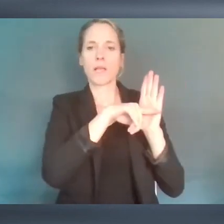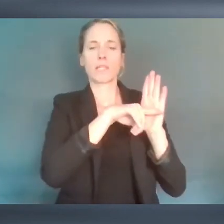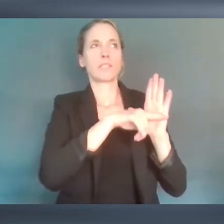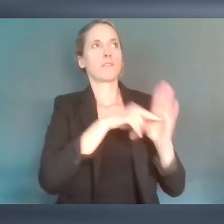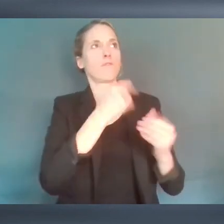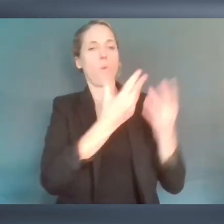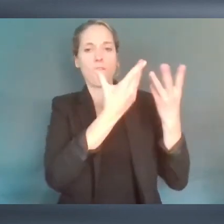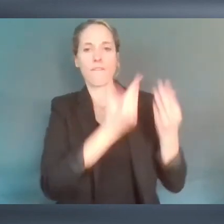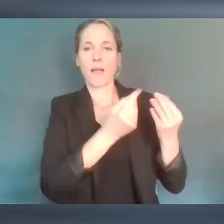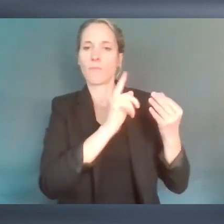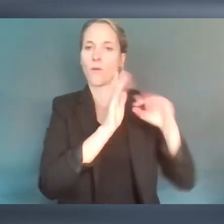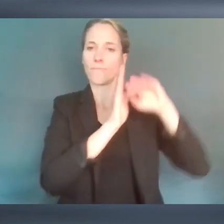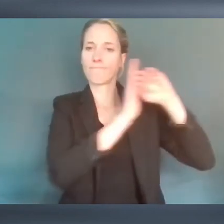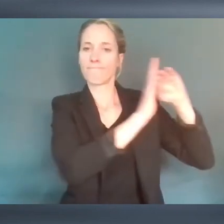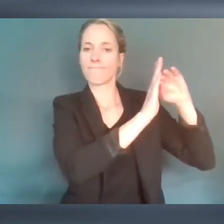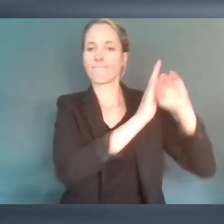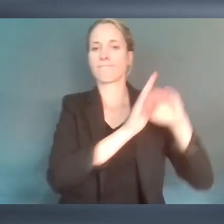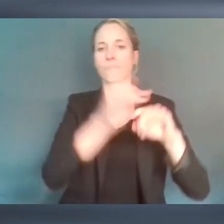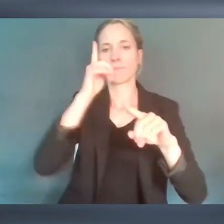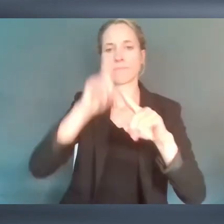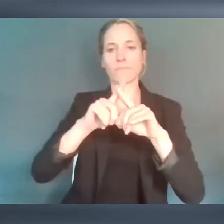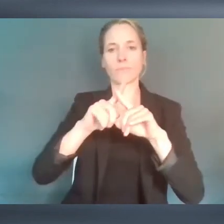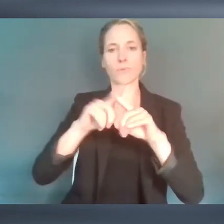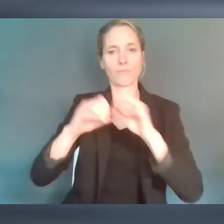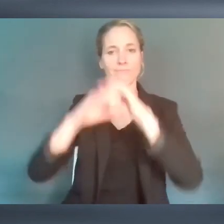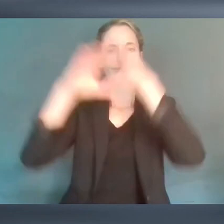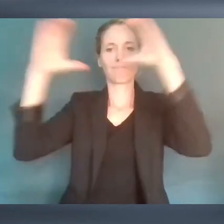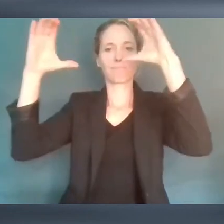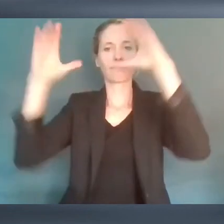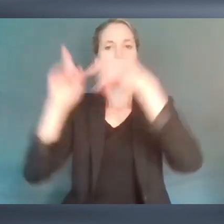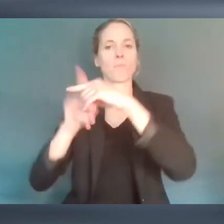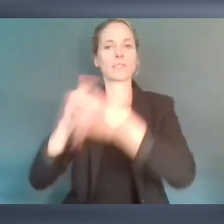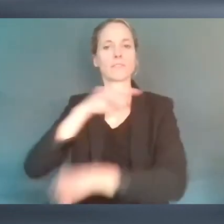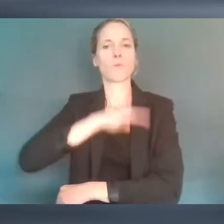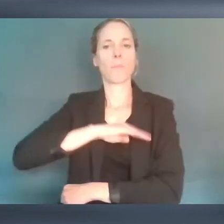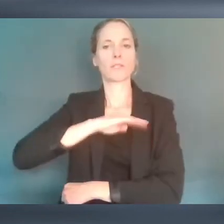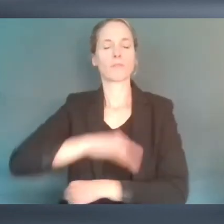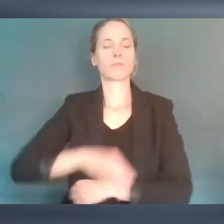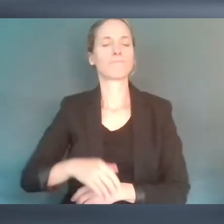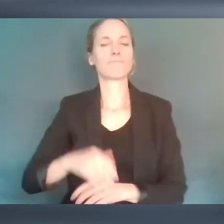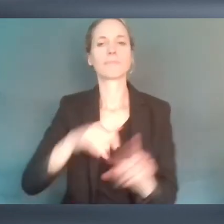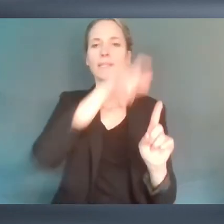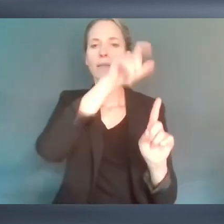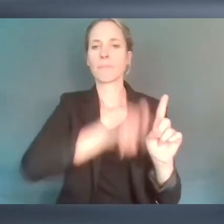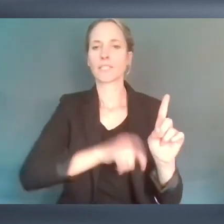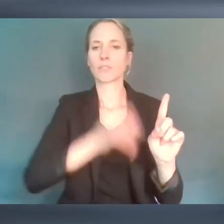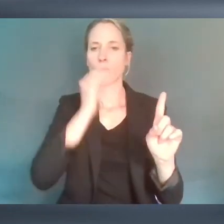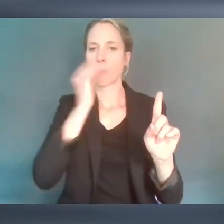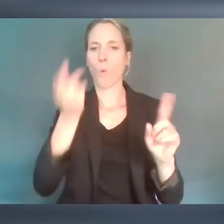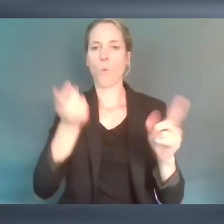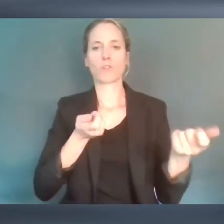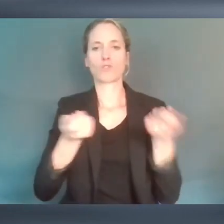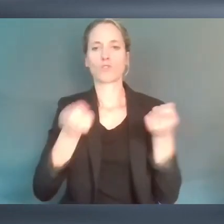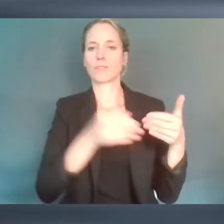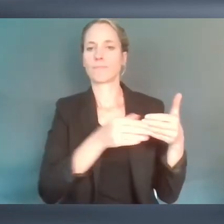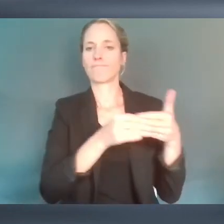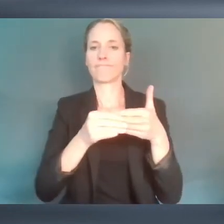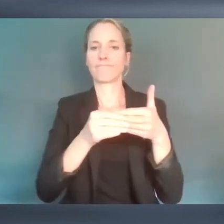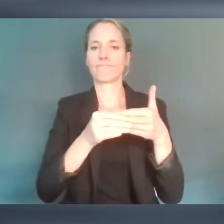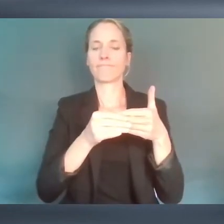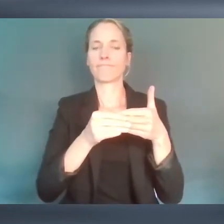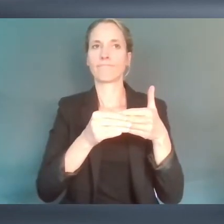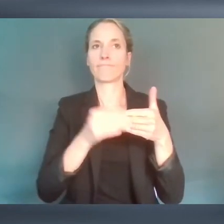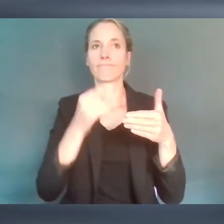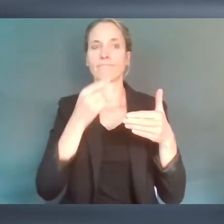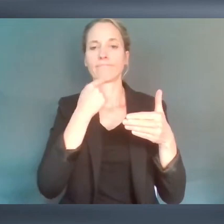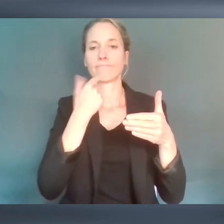Je pense qu'un bon leader et une bonne gestion d'équipe, c'est finalement la réalisation qu'on n'a pas tout dans la même personne, qu'on